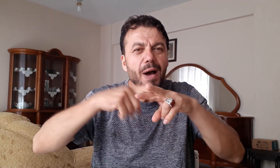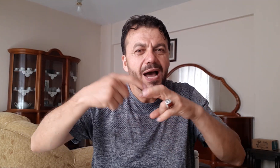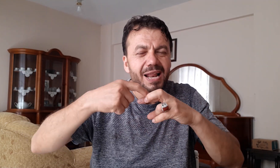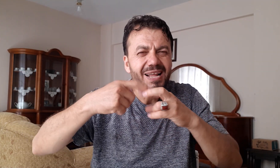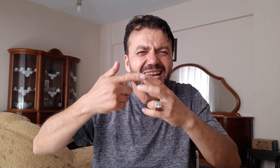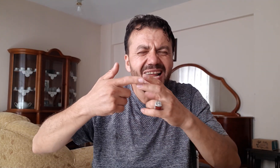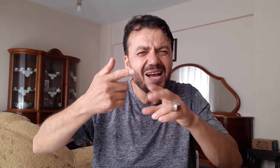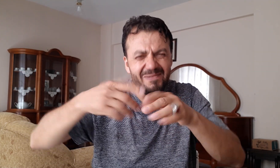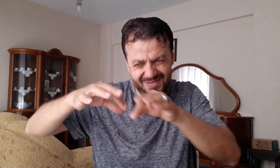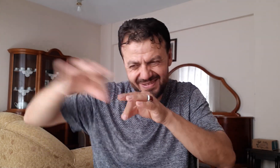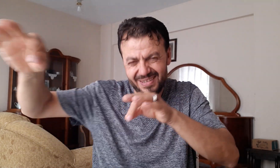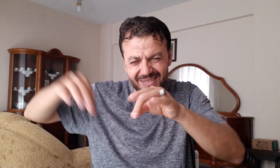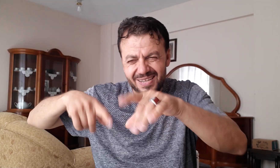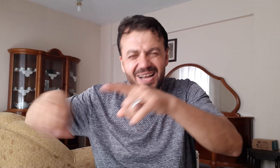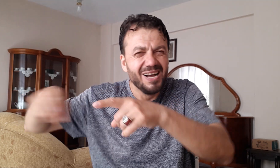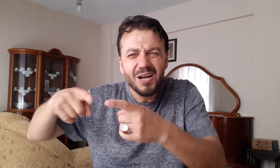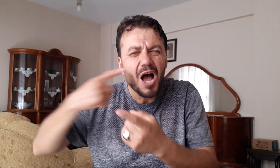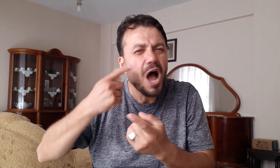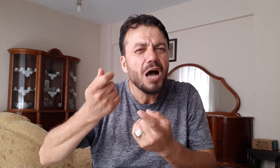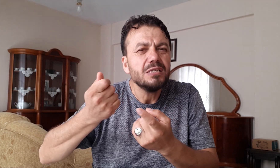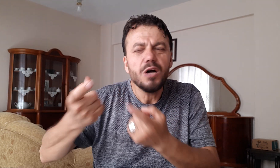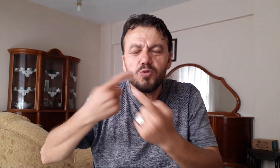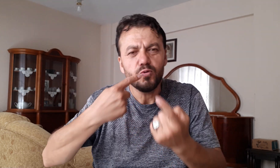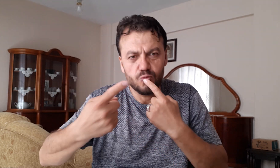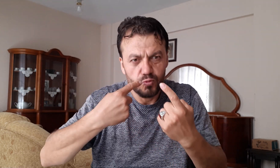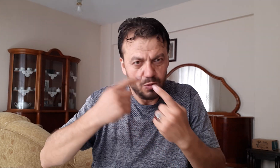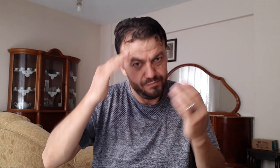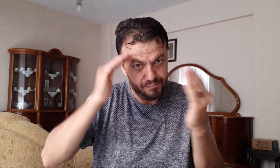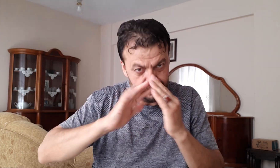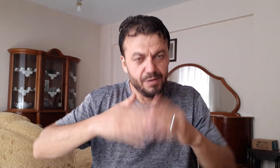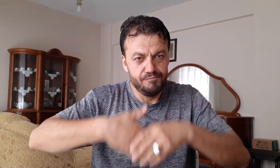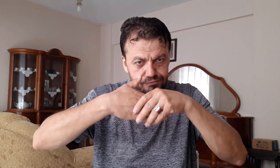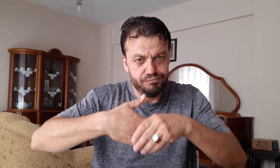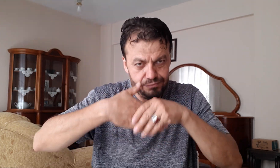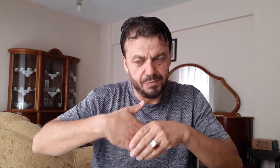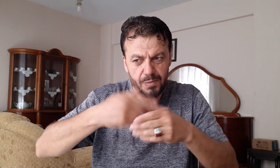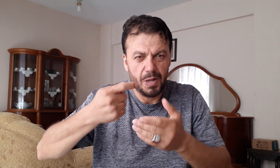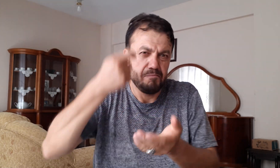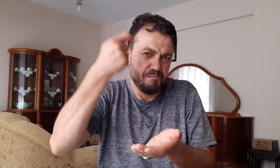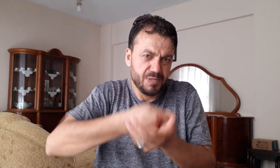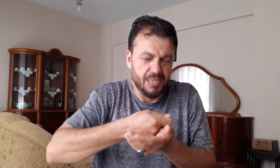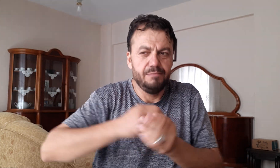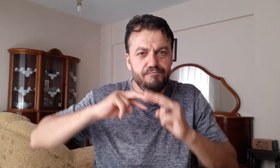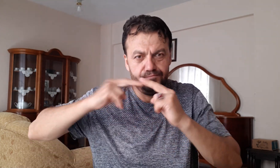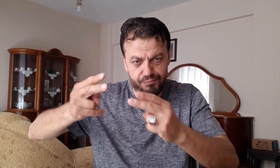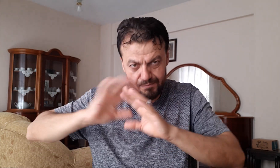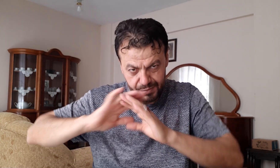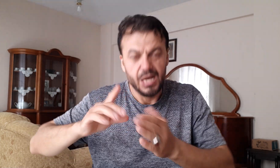Metresine göre fiyatını anlaşmışlar kendi aralarında.